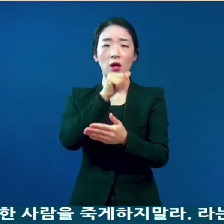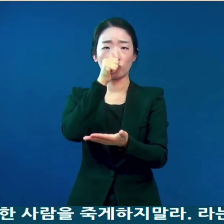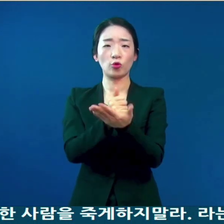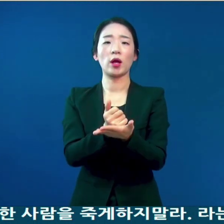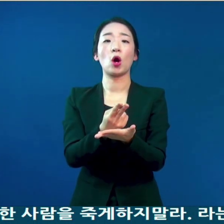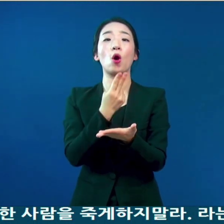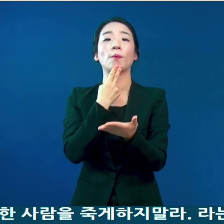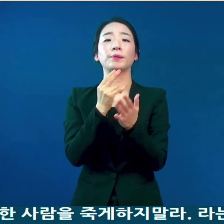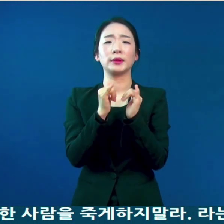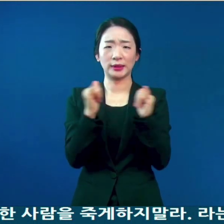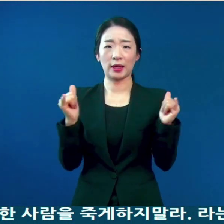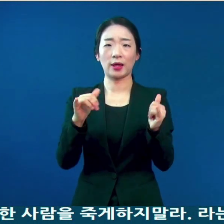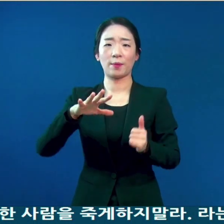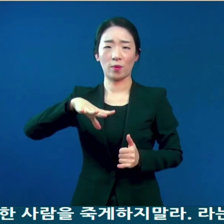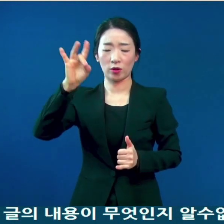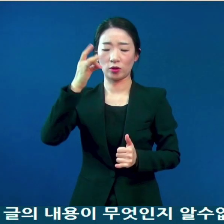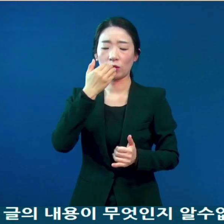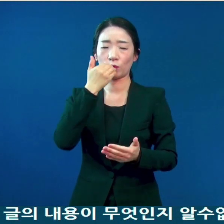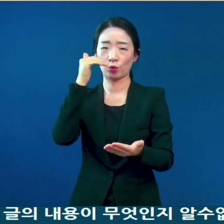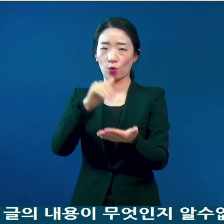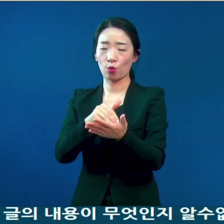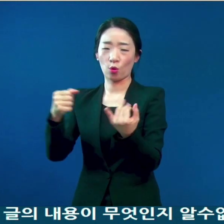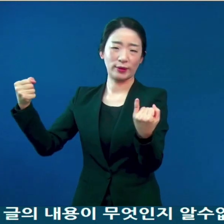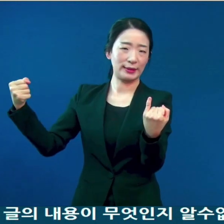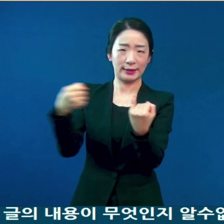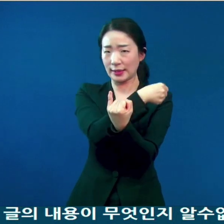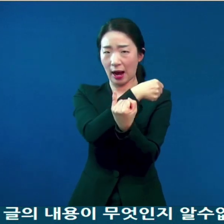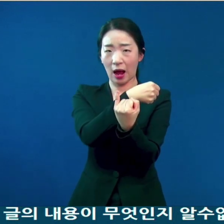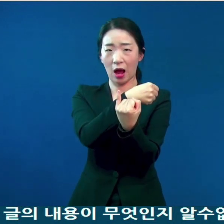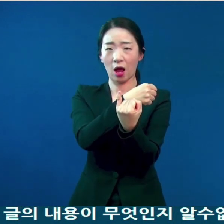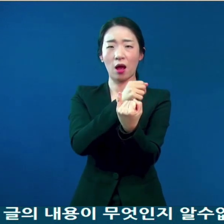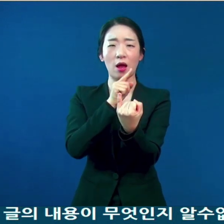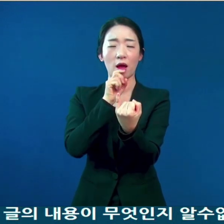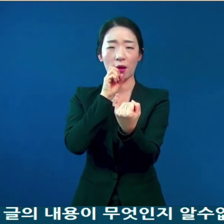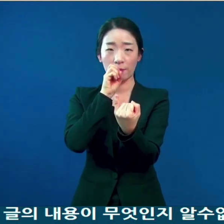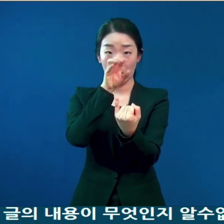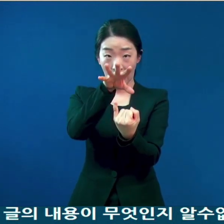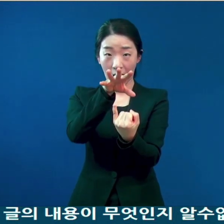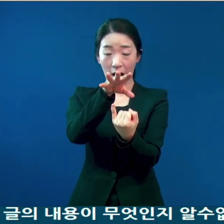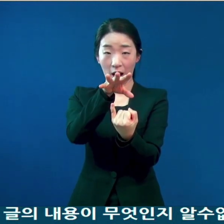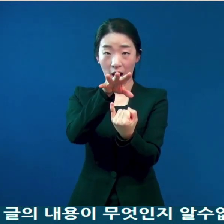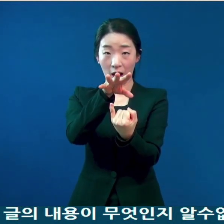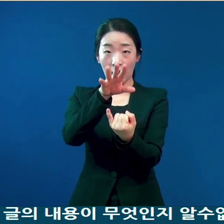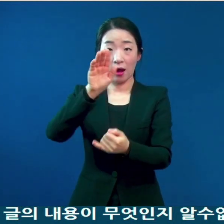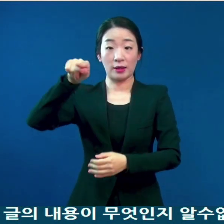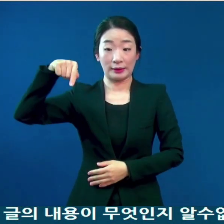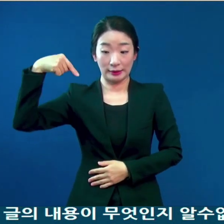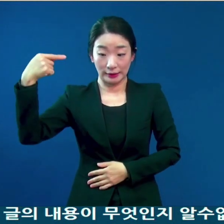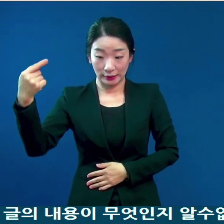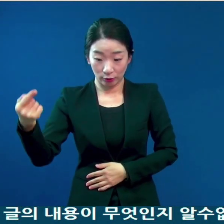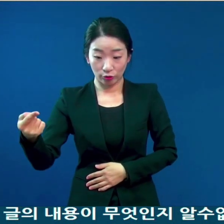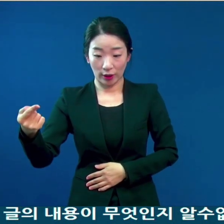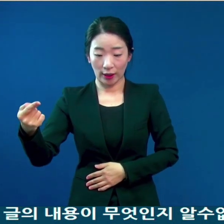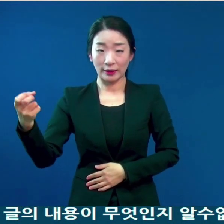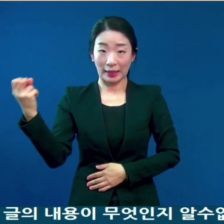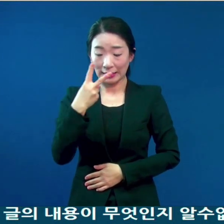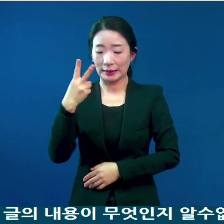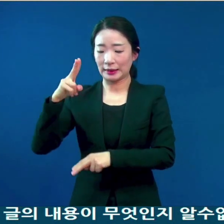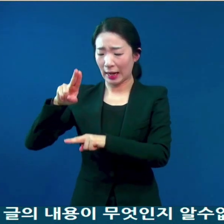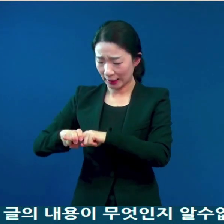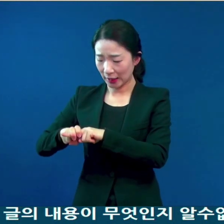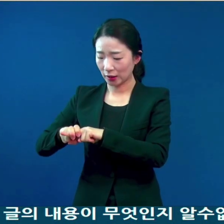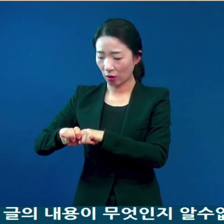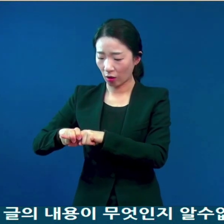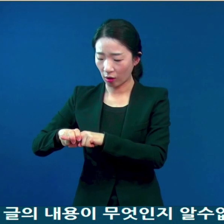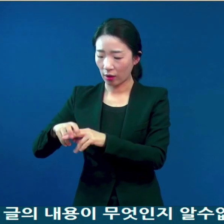없는 자가 먼저 돌로 치라, 이 말씀을 하시고 다시 앉아서 글을